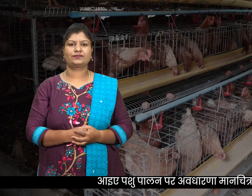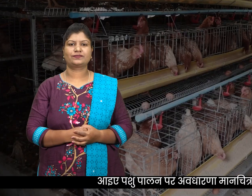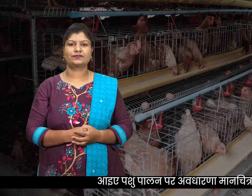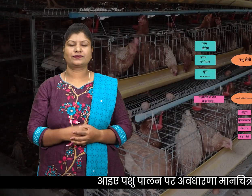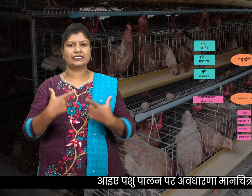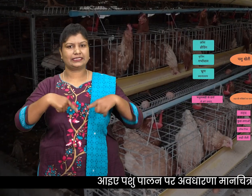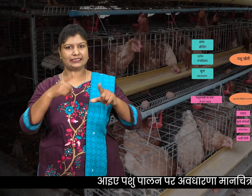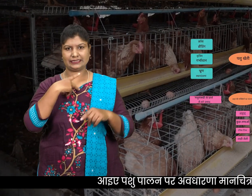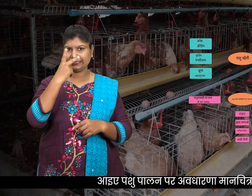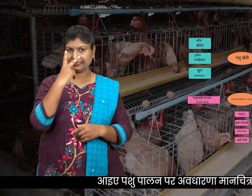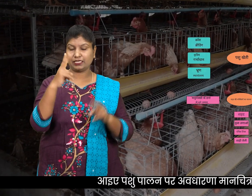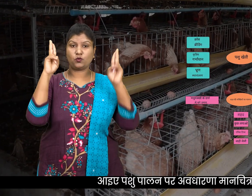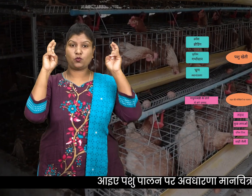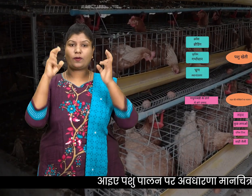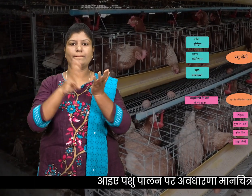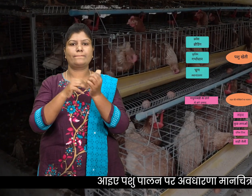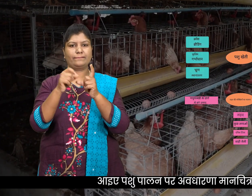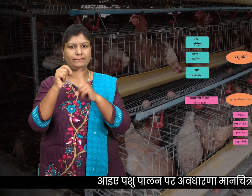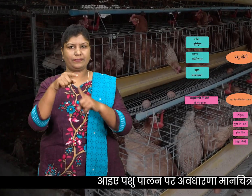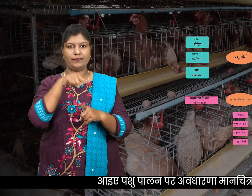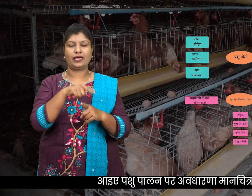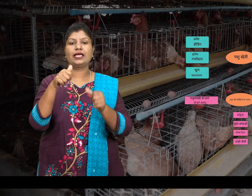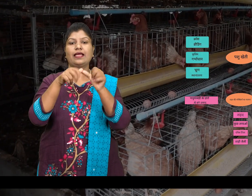आइए पशुपालन पर अवधारण मानचित्र देखें।